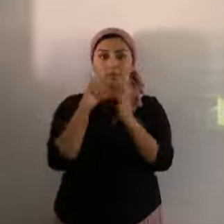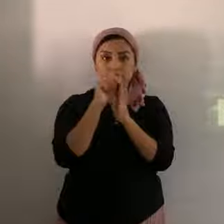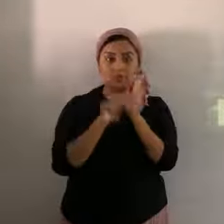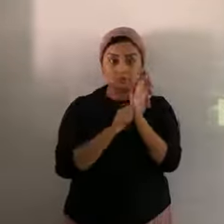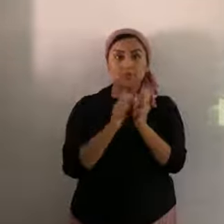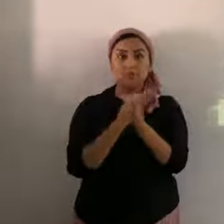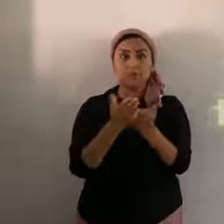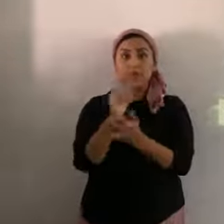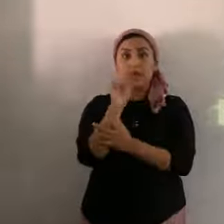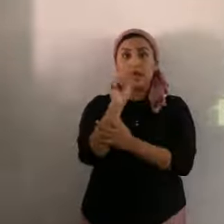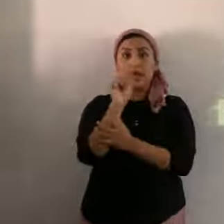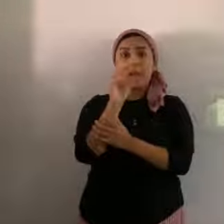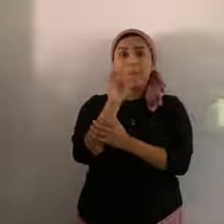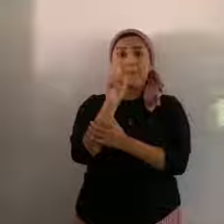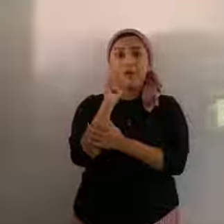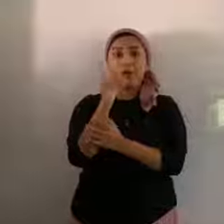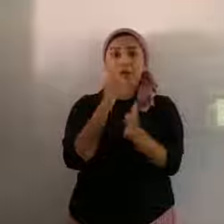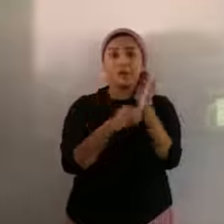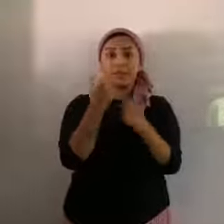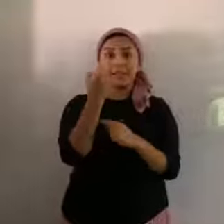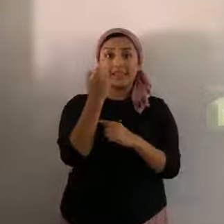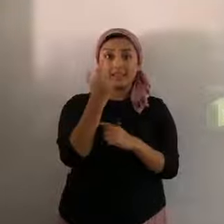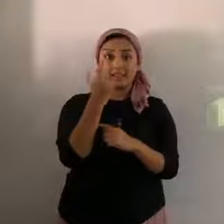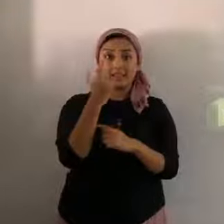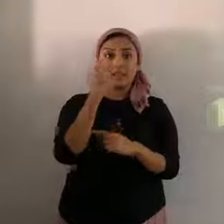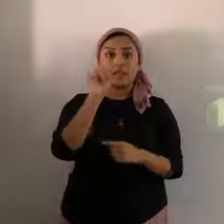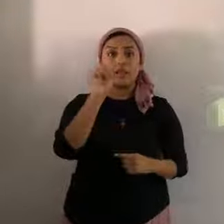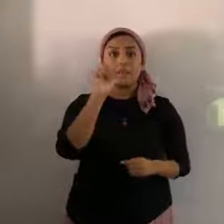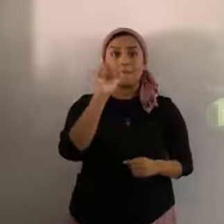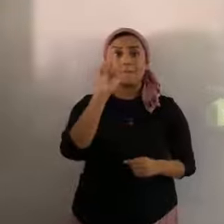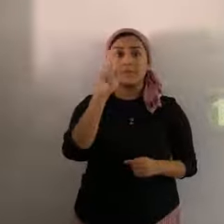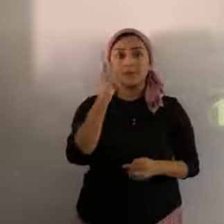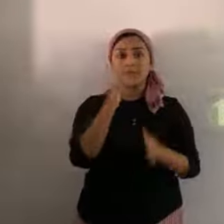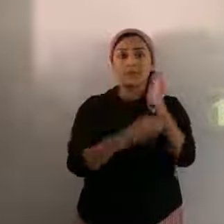en Marcos 11. En Marcos 11.